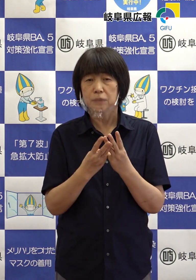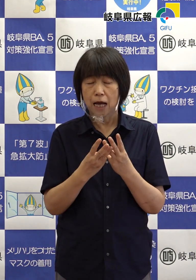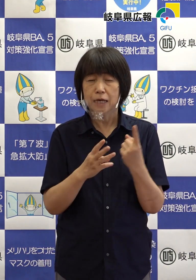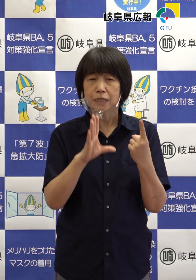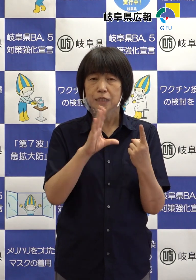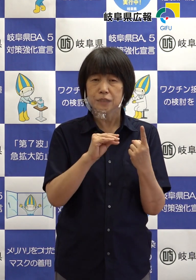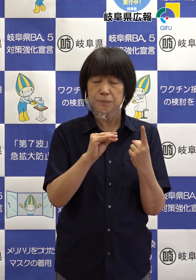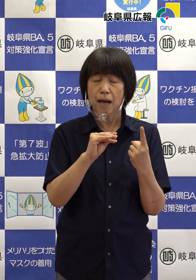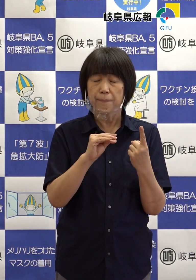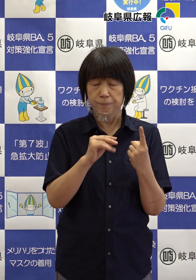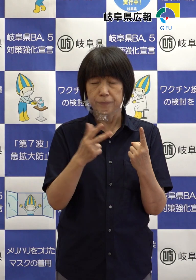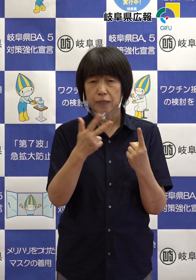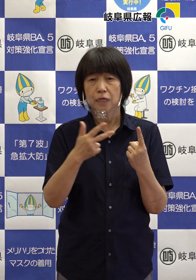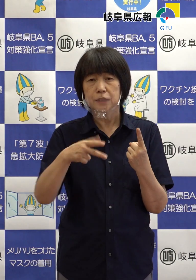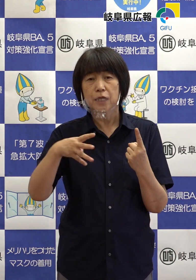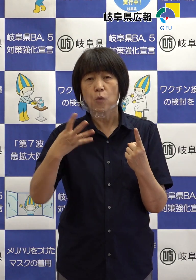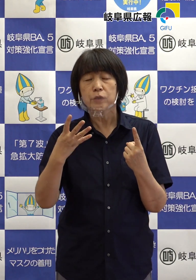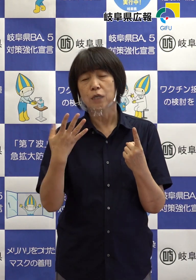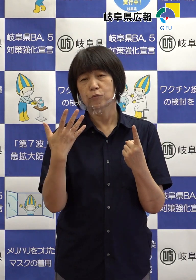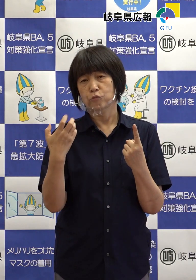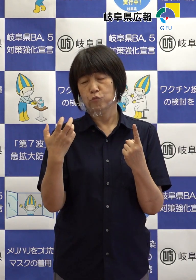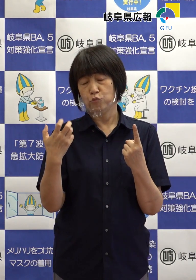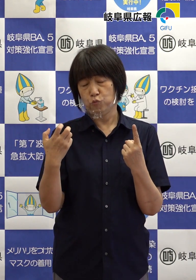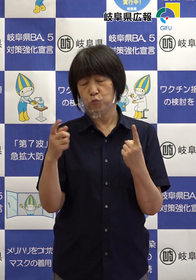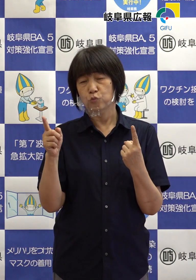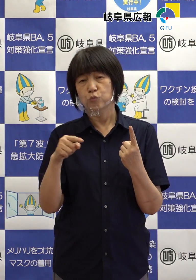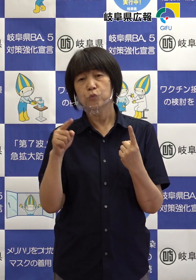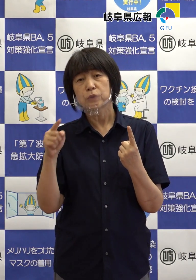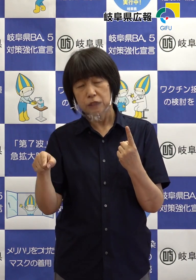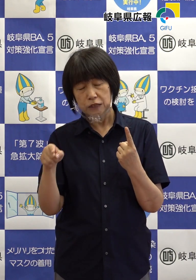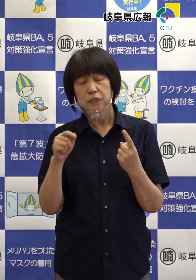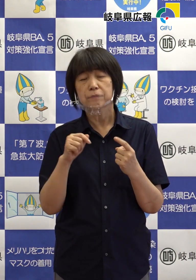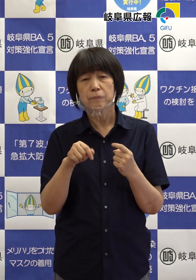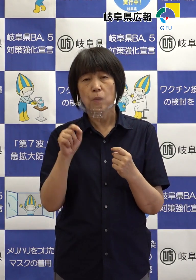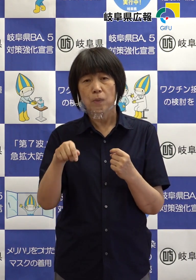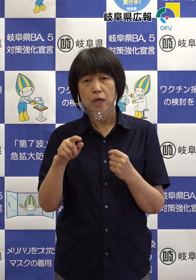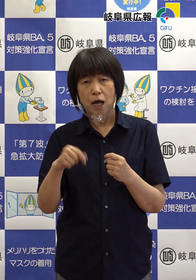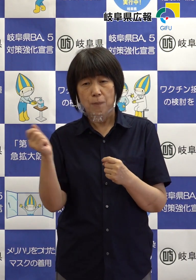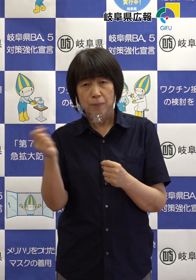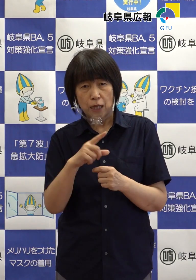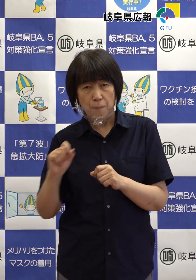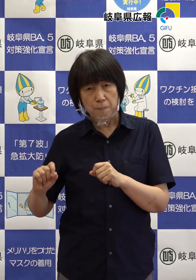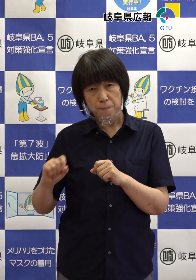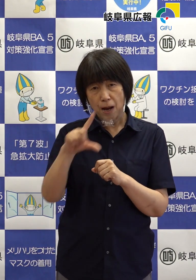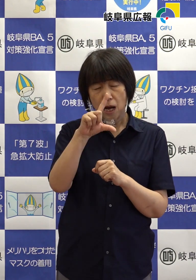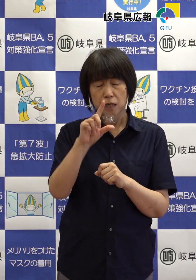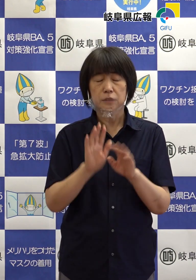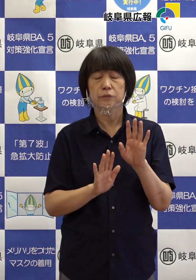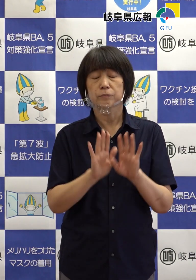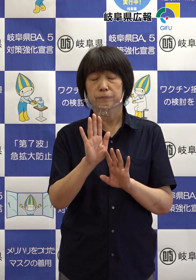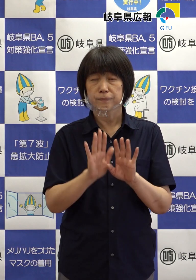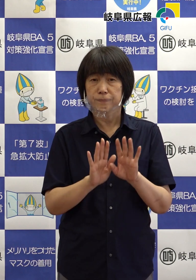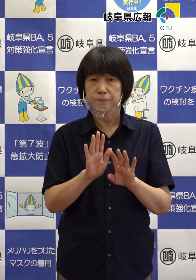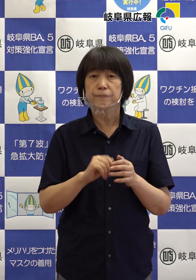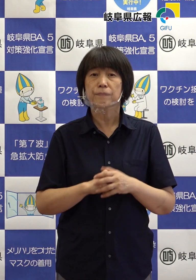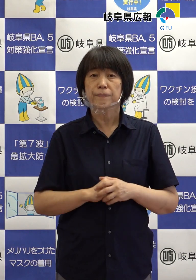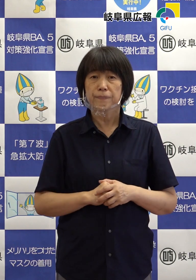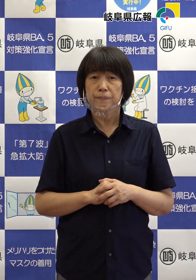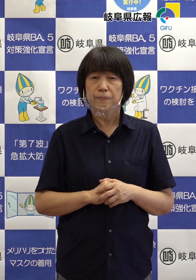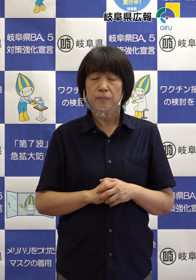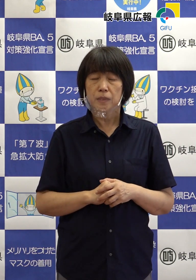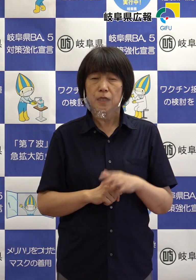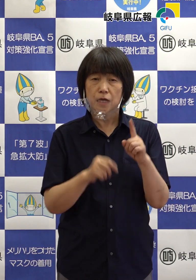17,900円18んということで急速に味方がでば付いてきておるわけでございますそれから